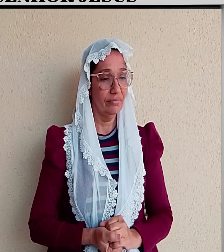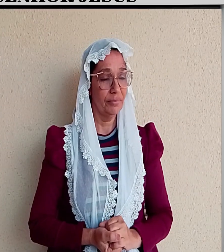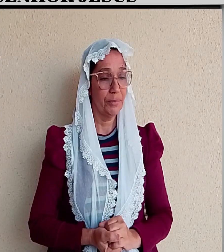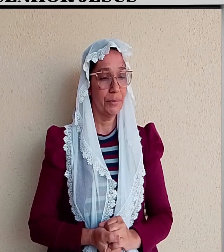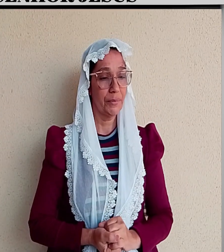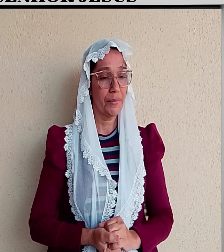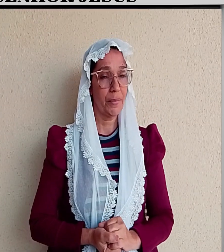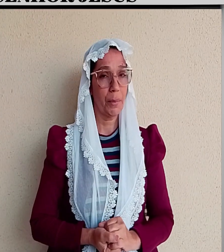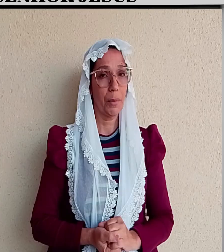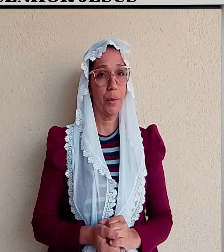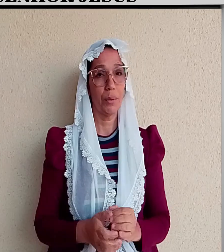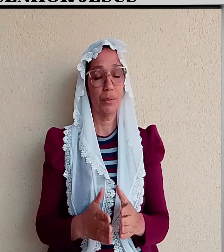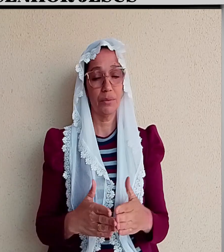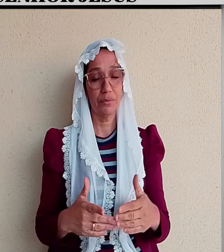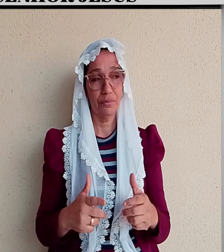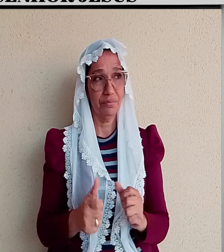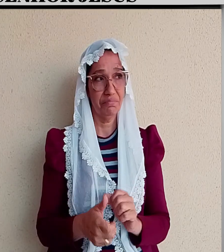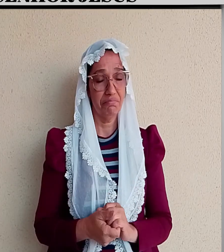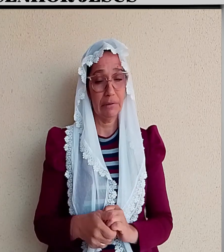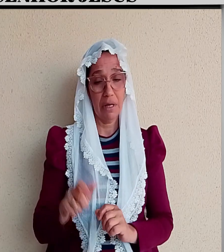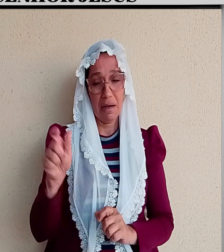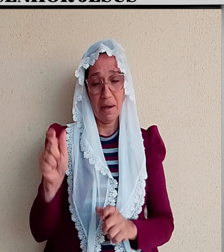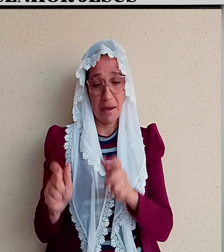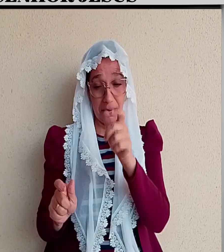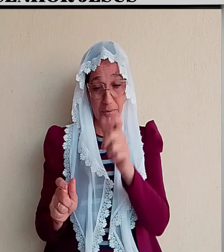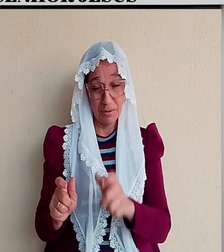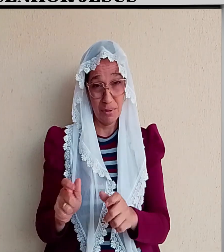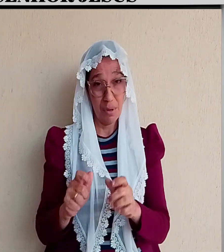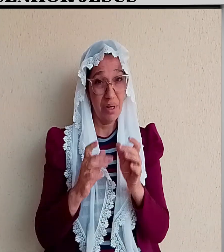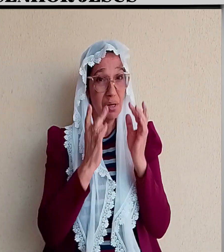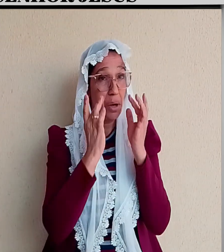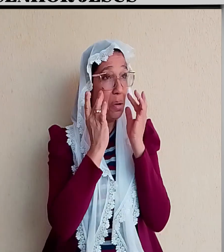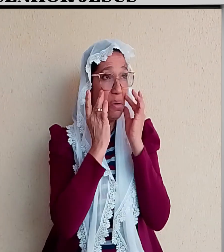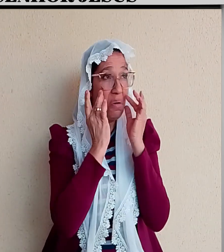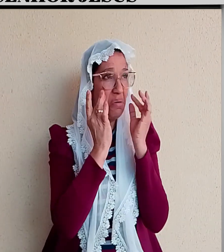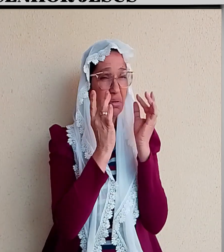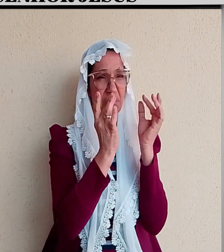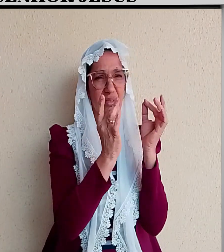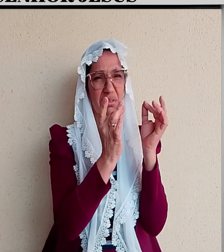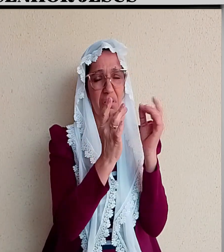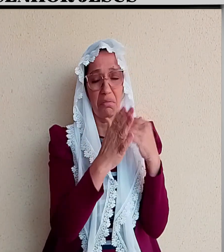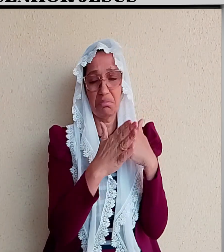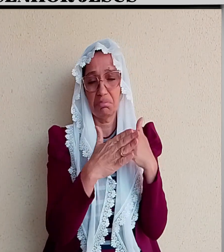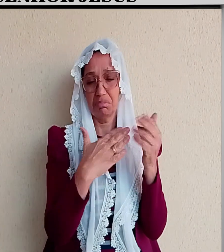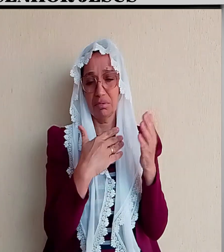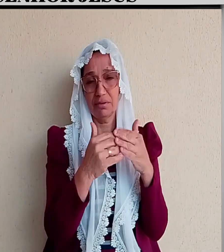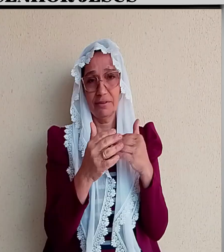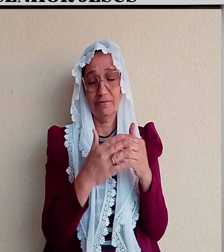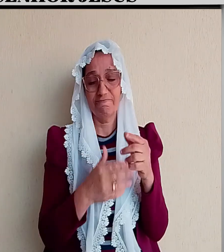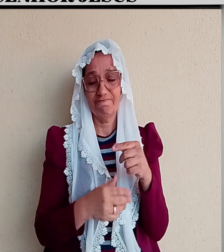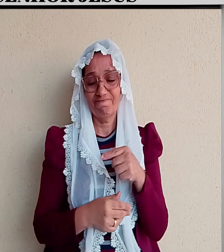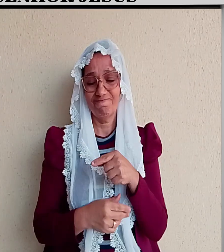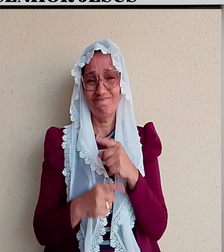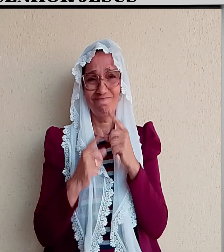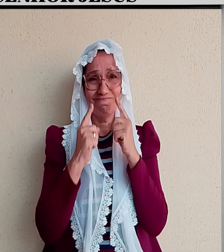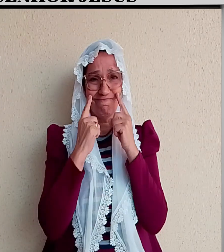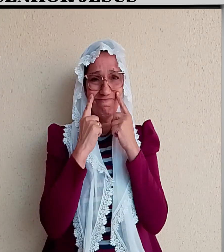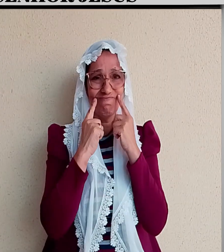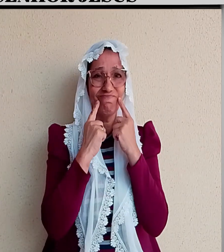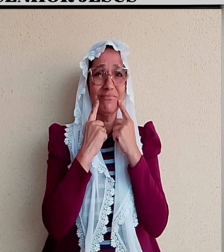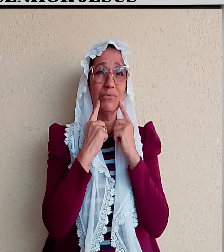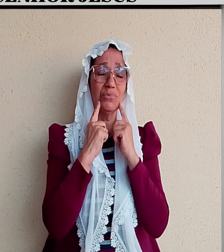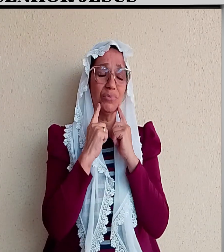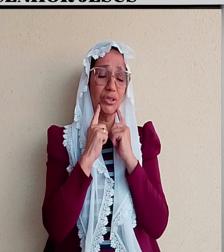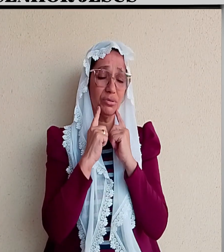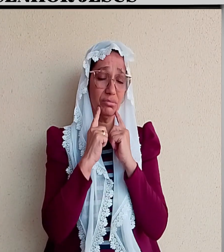toda a recomendação que foi passada, vai chorar lágrima de sangue. E o Senhor te diz: não tem prazer no teu choro, mas tem prazer no teu laudo da vitória.